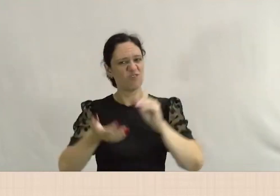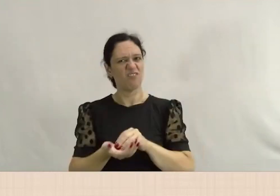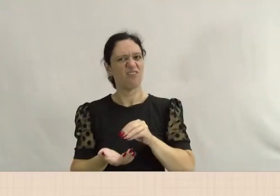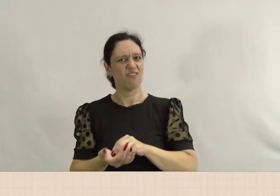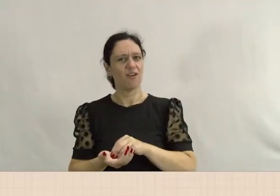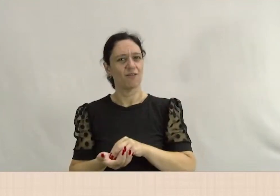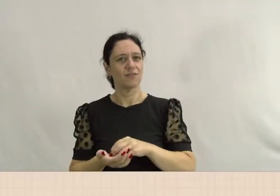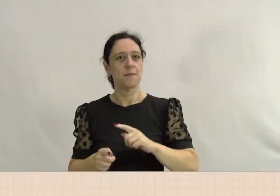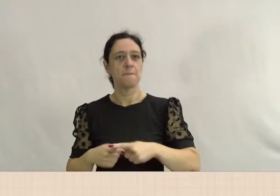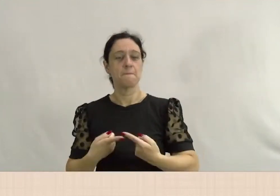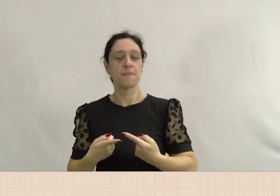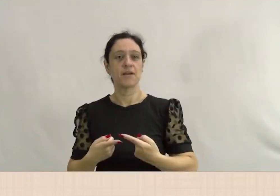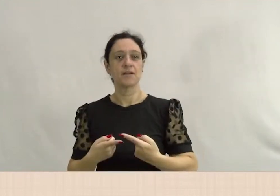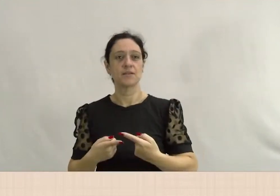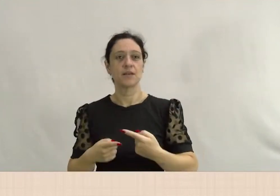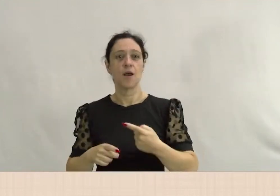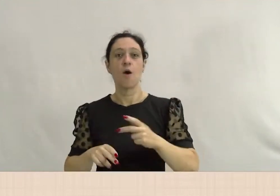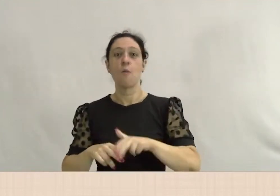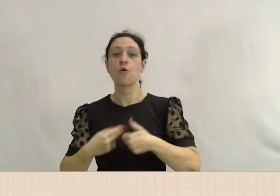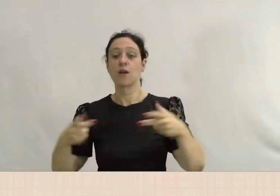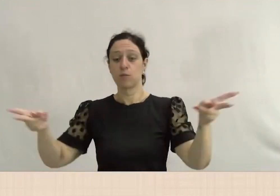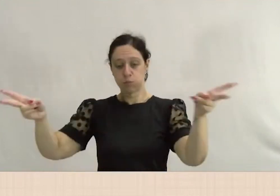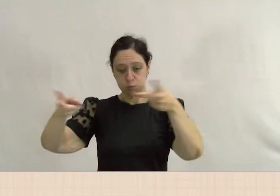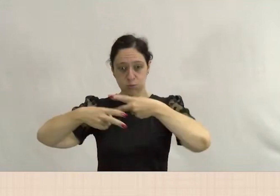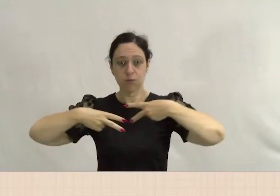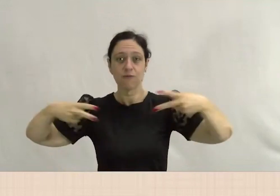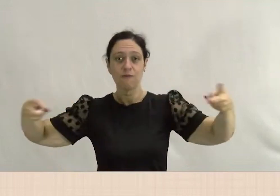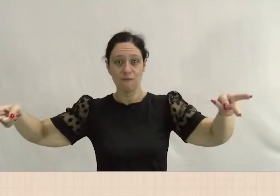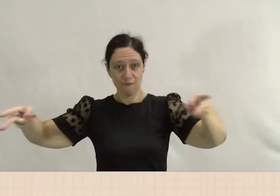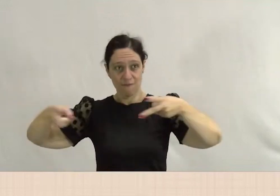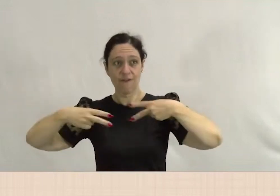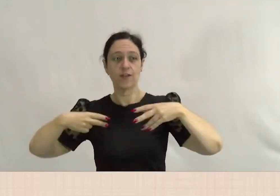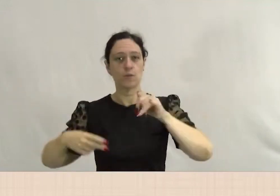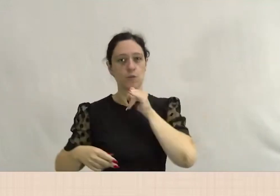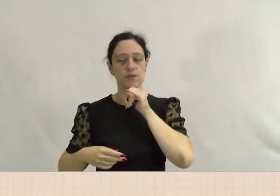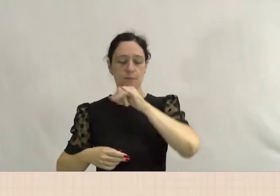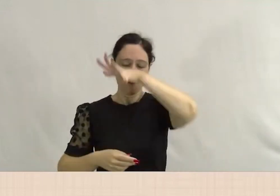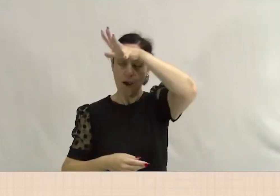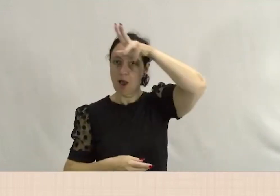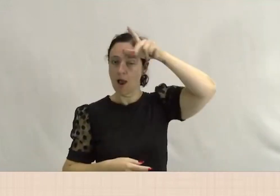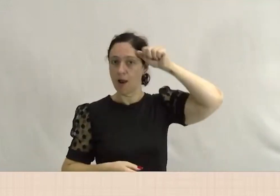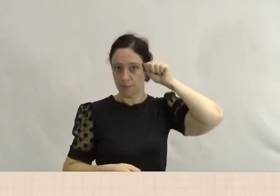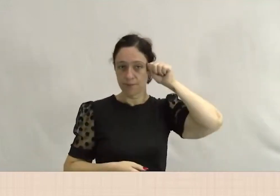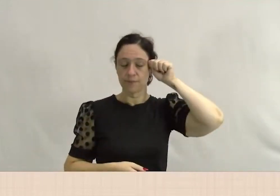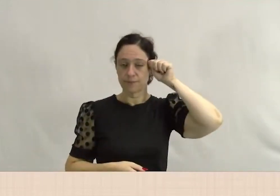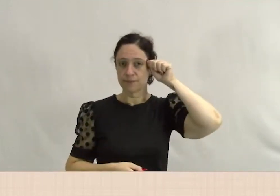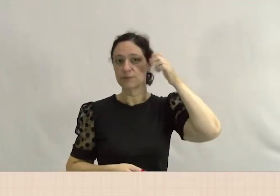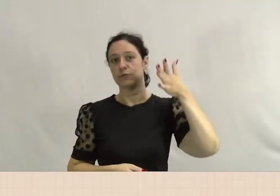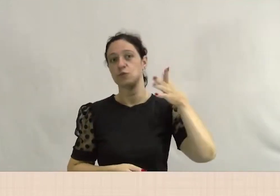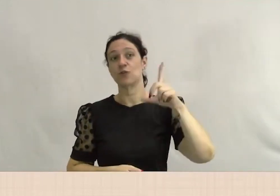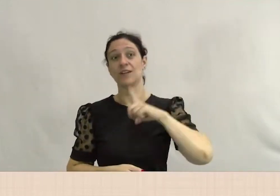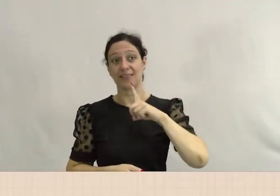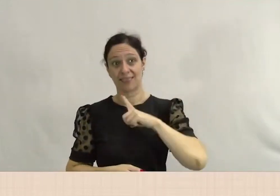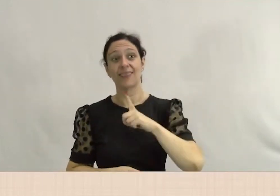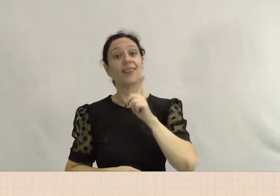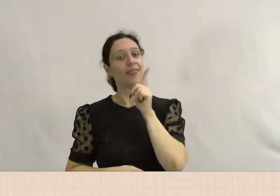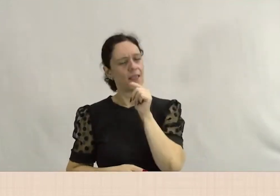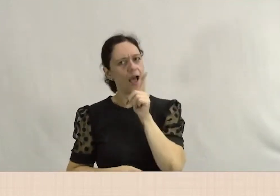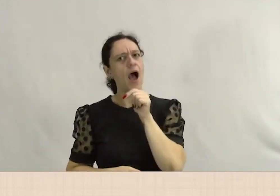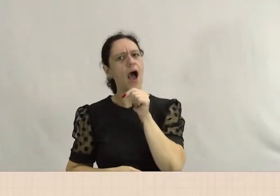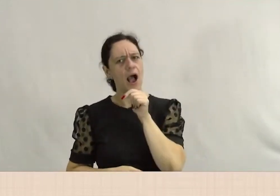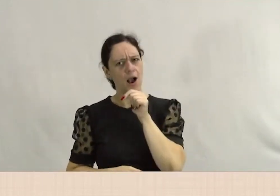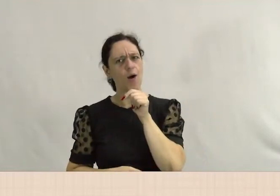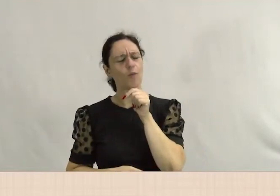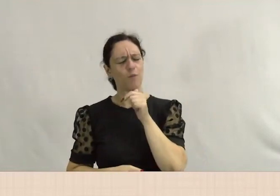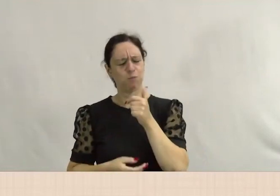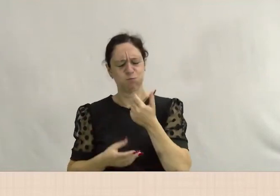mas por causa da movimentação do ar, por exemplo, na região amazônica, cheio de água, abundância